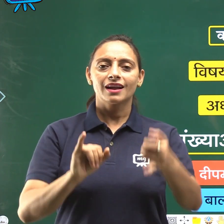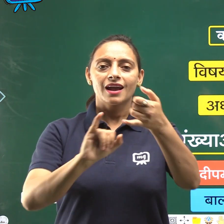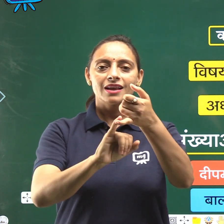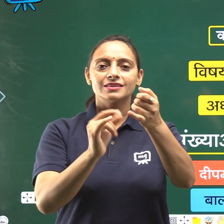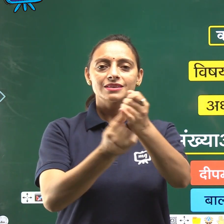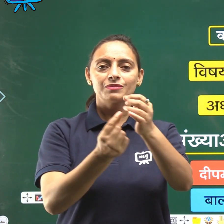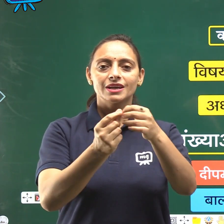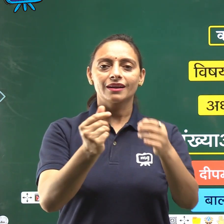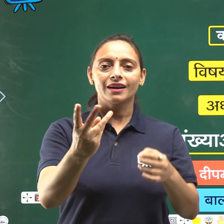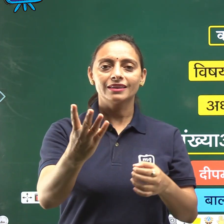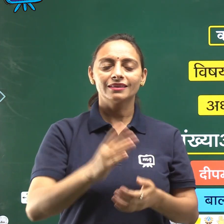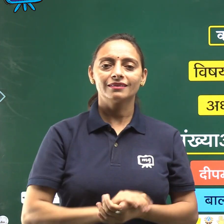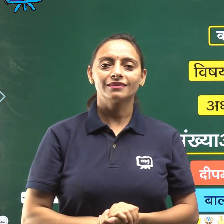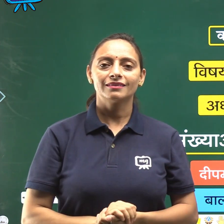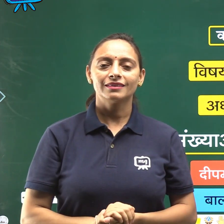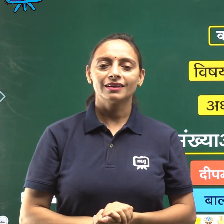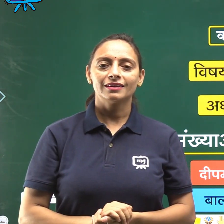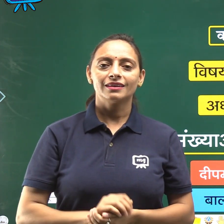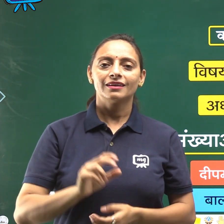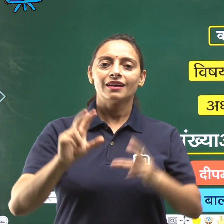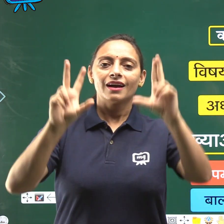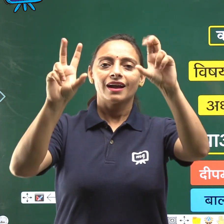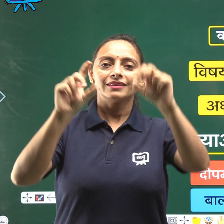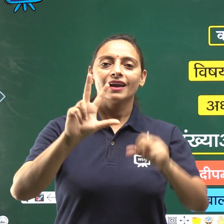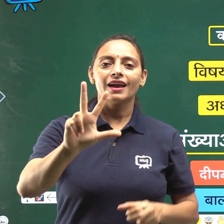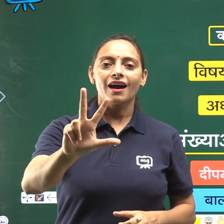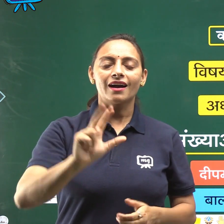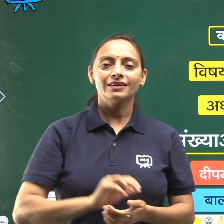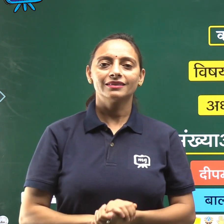विषय गणित, अध्याय 8